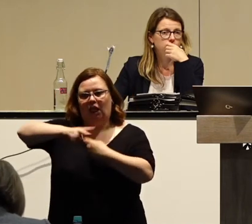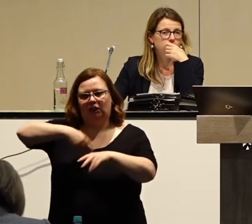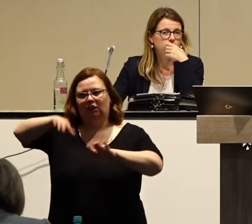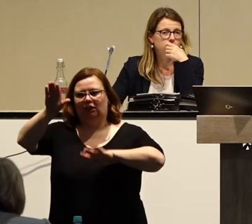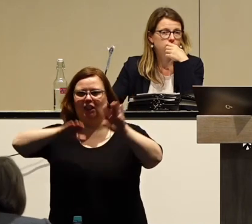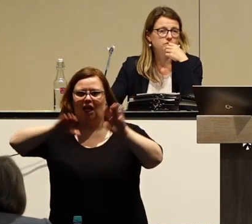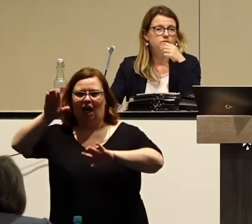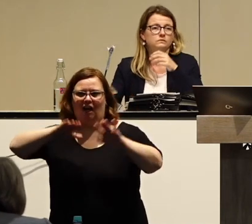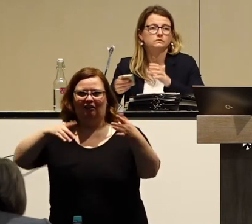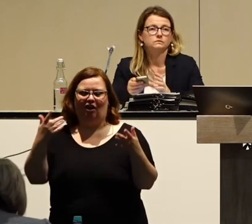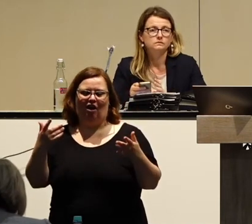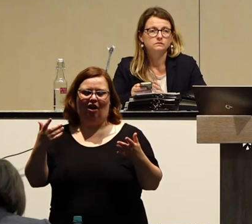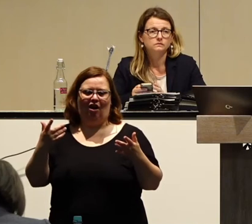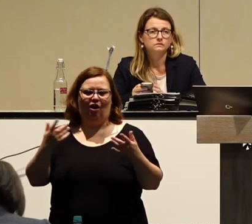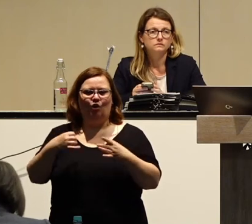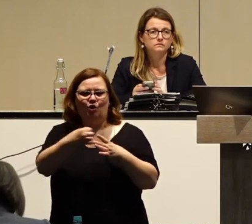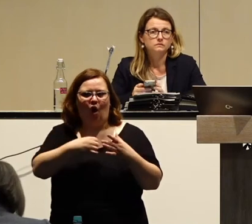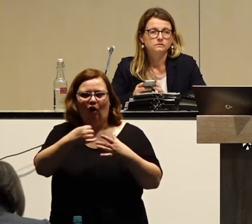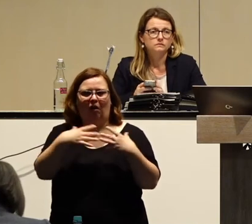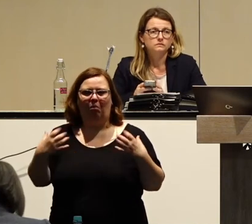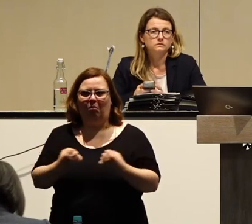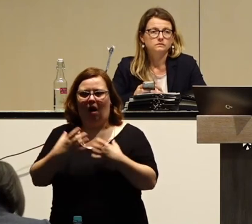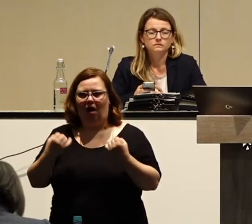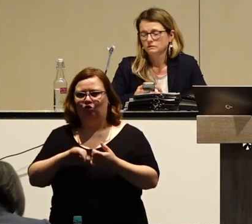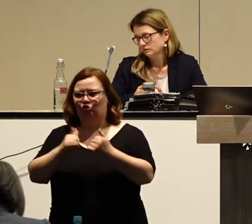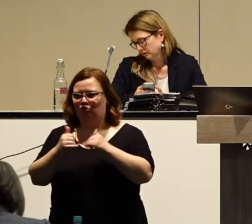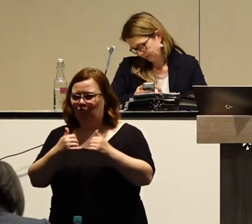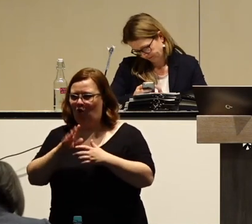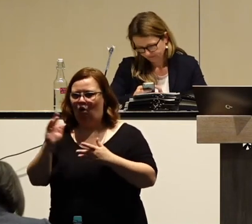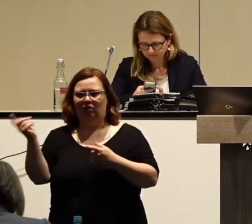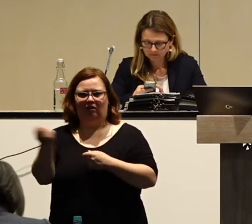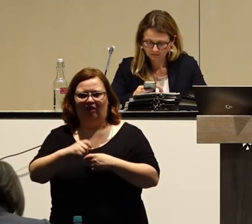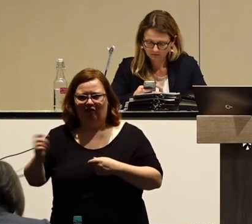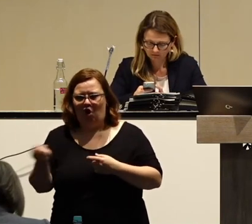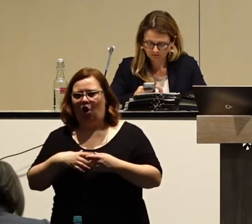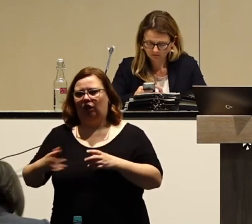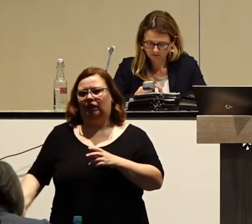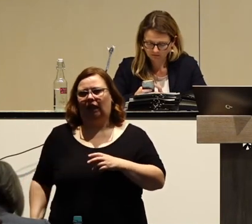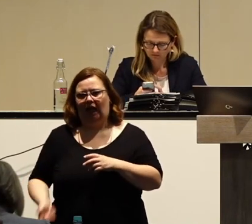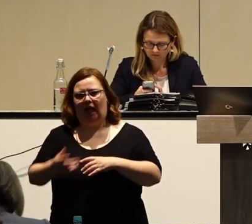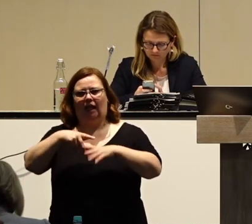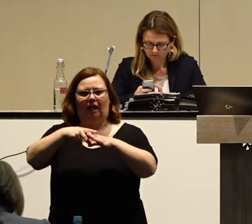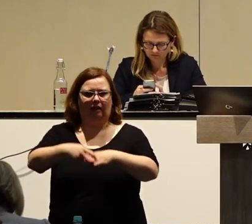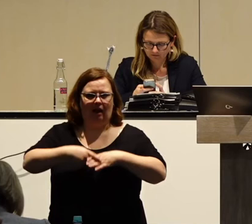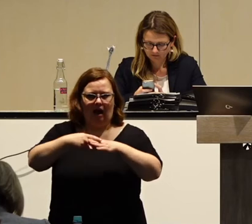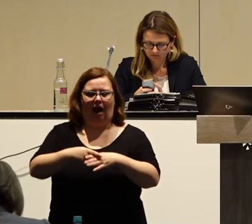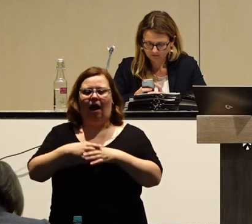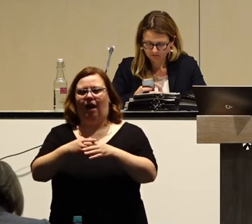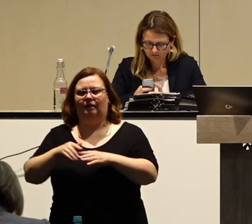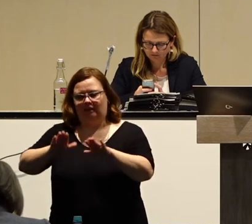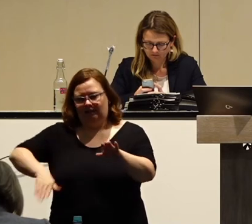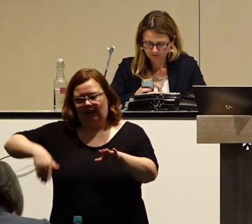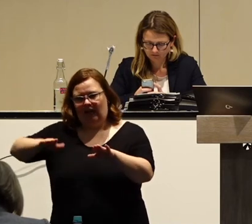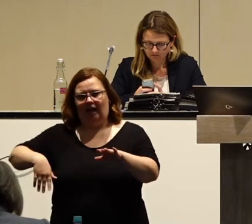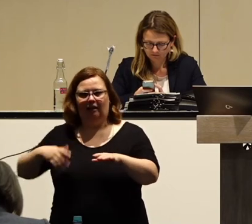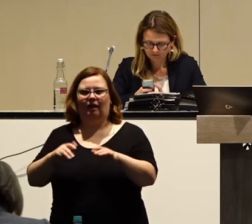Theaterspielen. Zum Kochen, Backen, im Bereich Sport kann gefochten, gekegelt, geritten, geskatet und geturnt werden. Ja, ich bin in